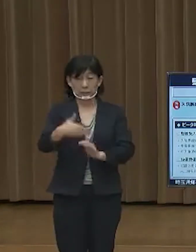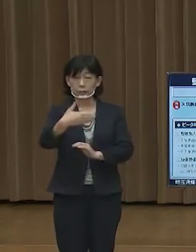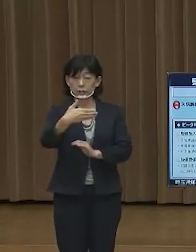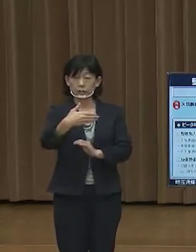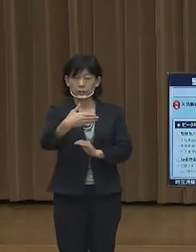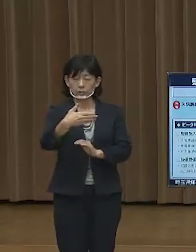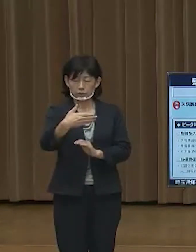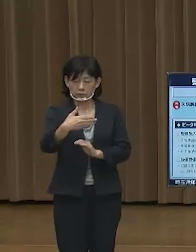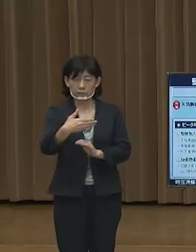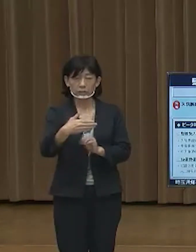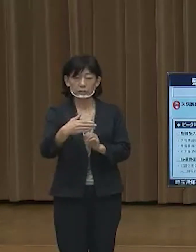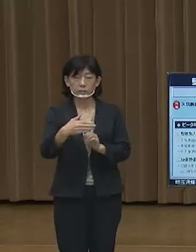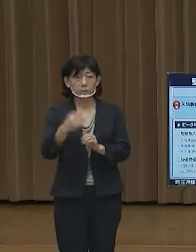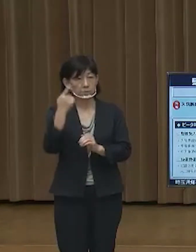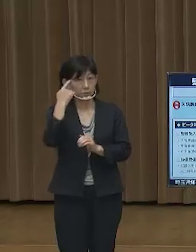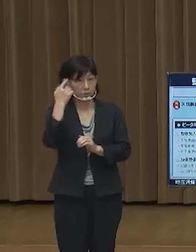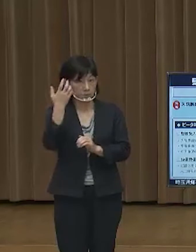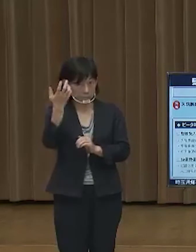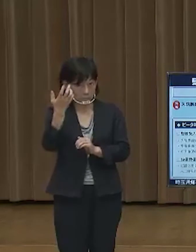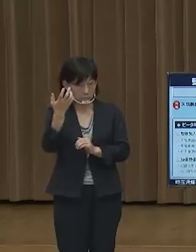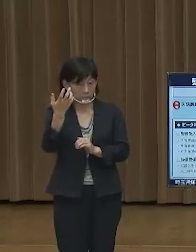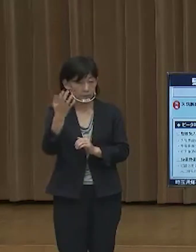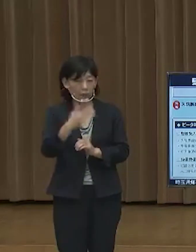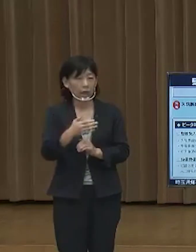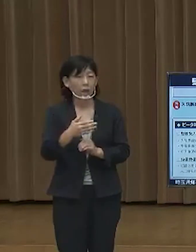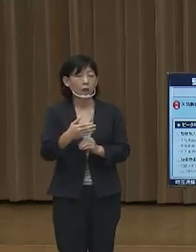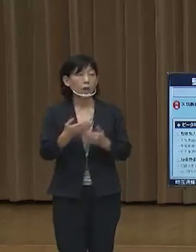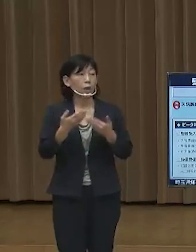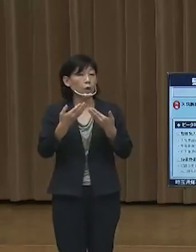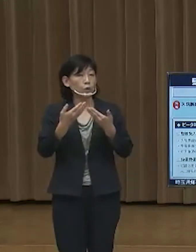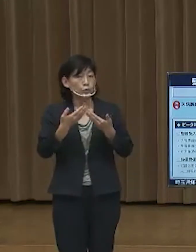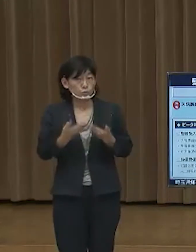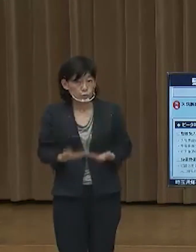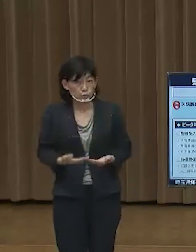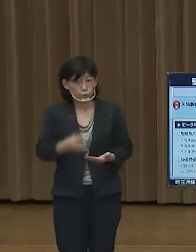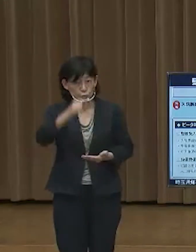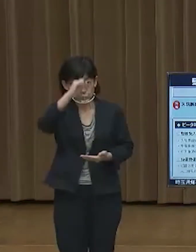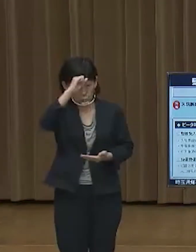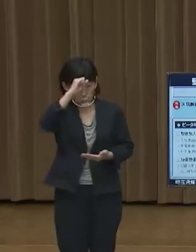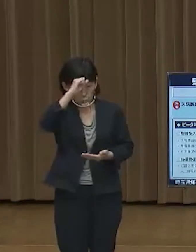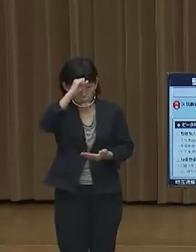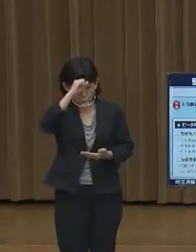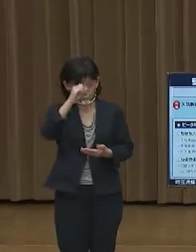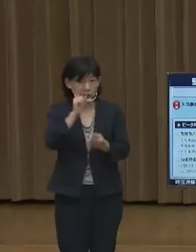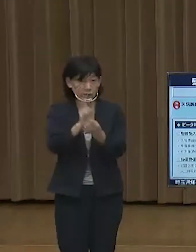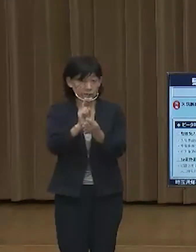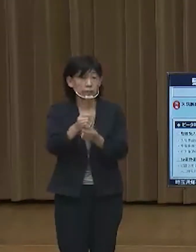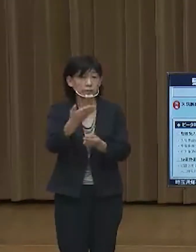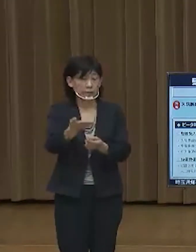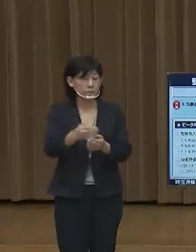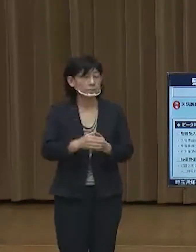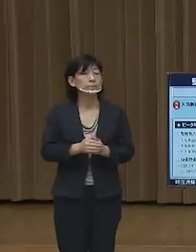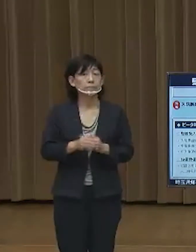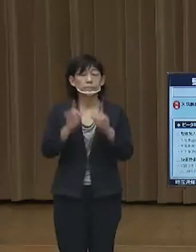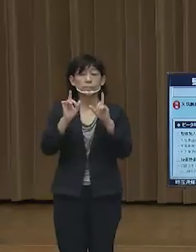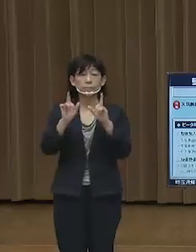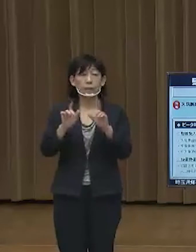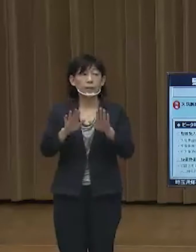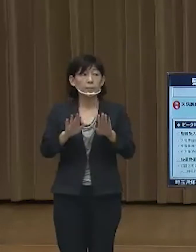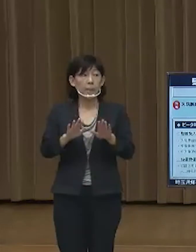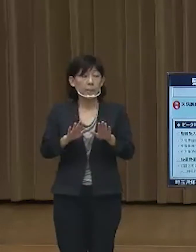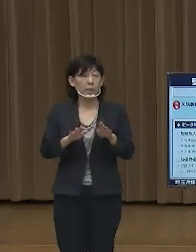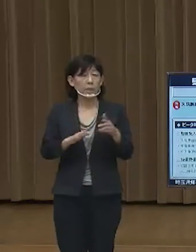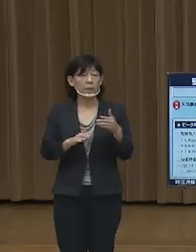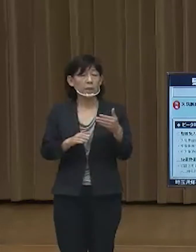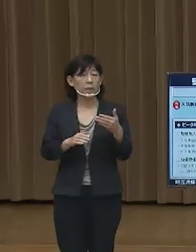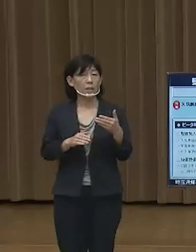う理解でいいんでしょうか。 90床の方、重症の方 です。90の方です、はい、 ですね、今90までは行ってるんだよね。そっち